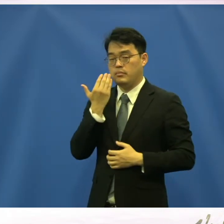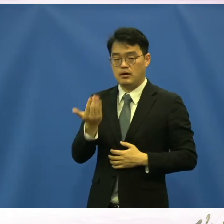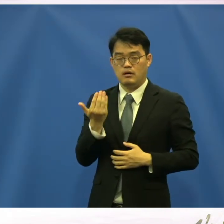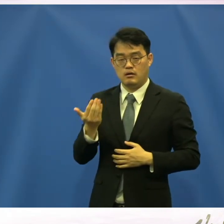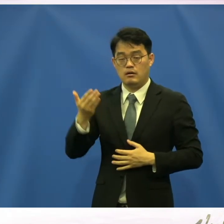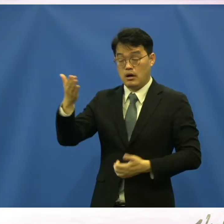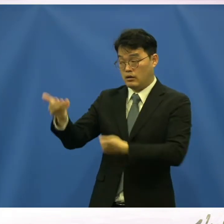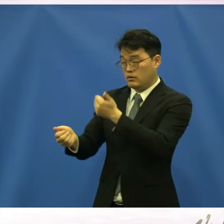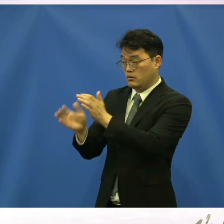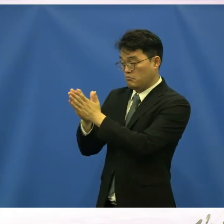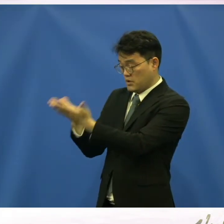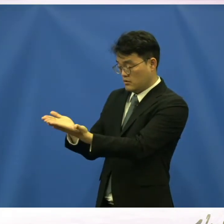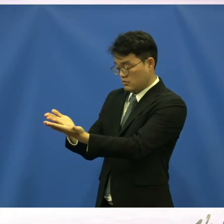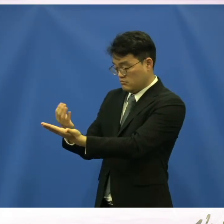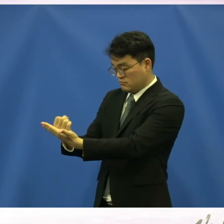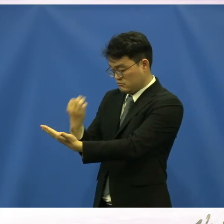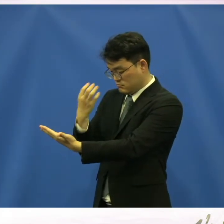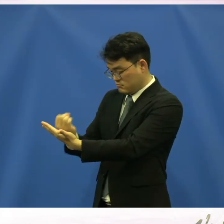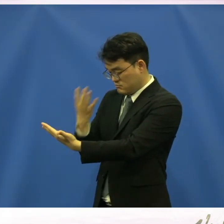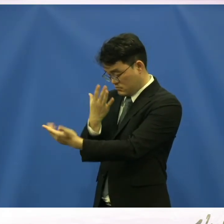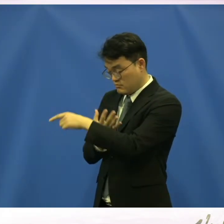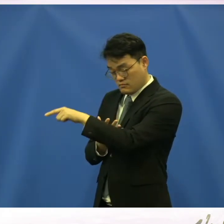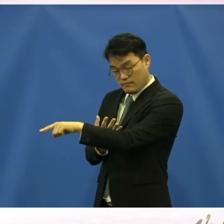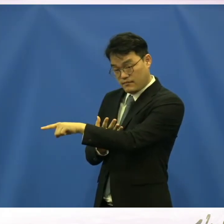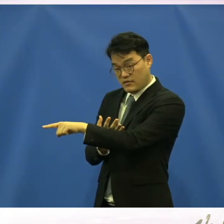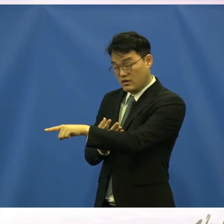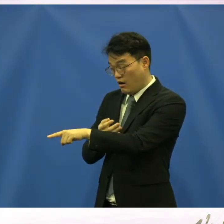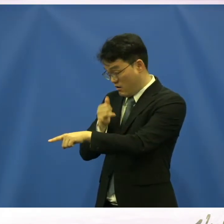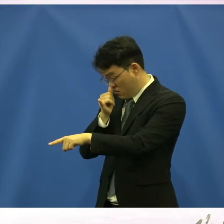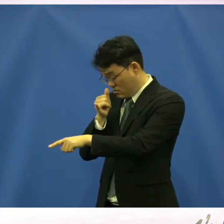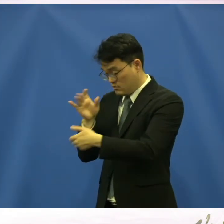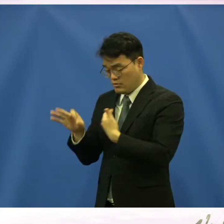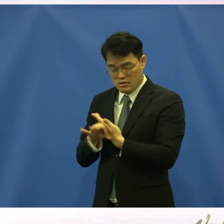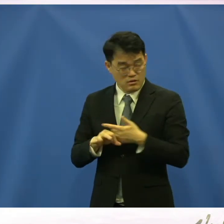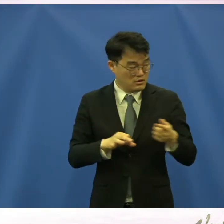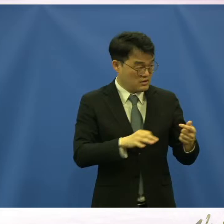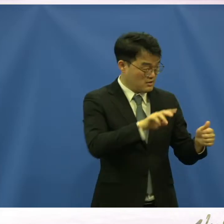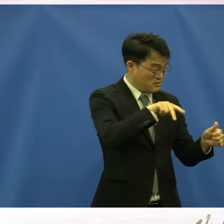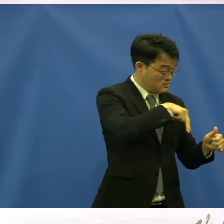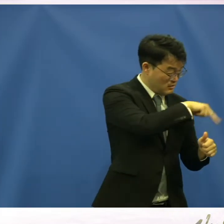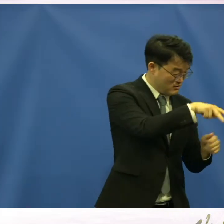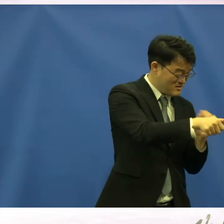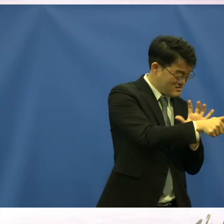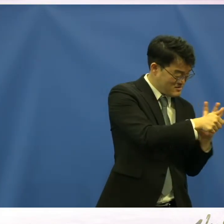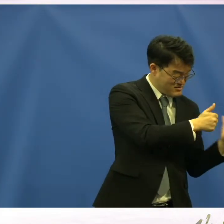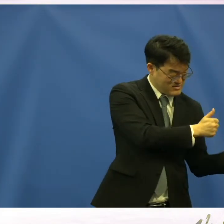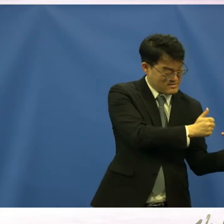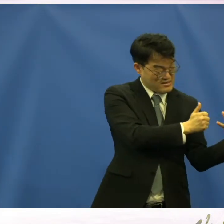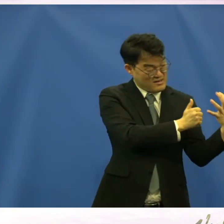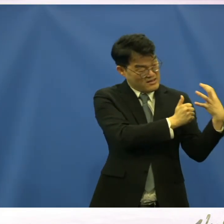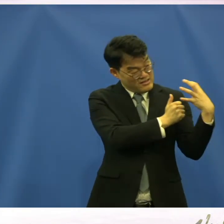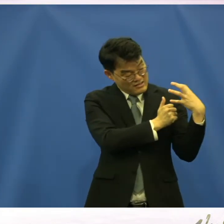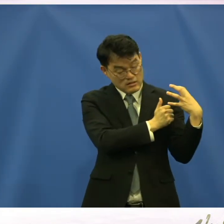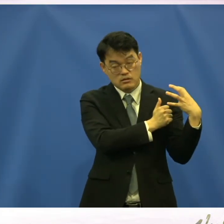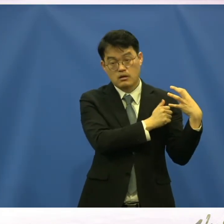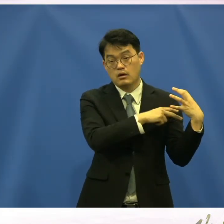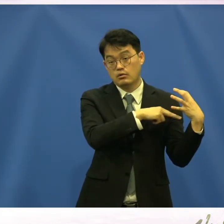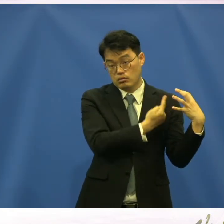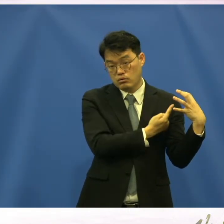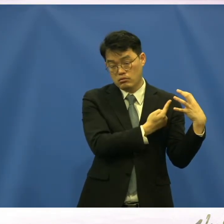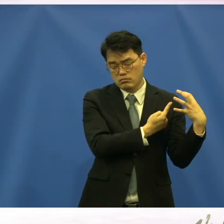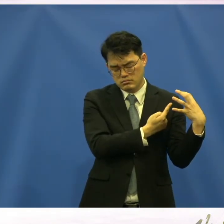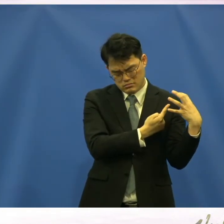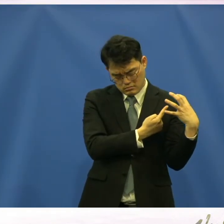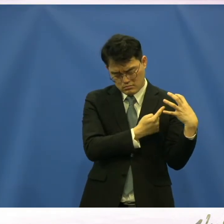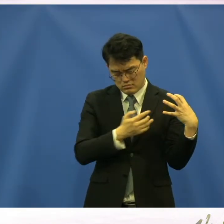말씀은 상황이 아무리 크고 나를 덮칠 것 같아도 내가 붙들고 있는 진리가 상황보다 더 크다는 걸